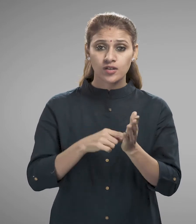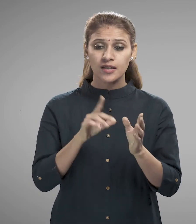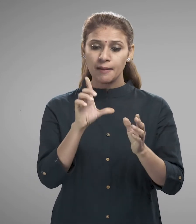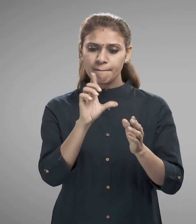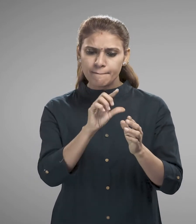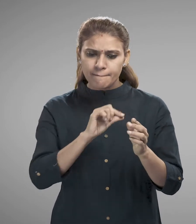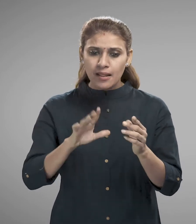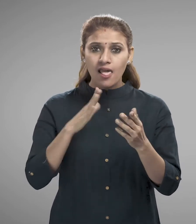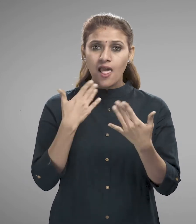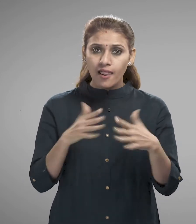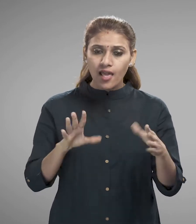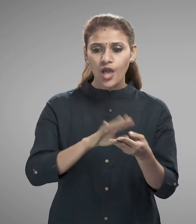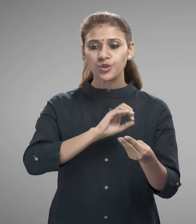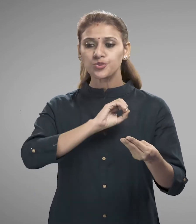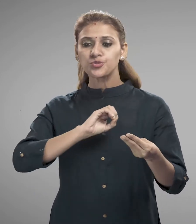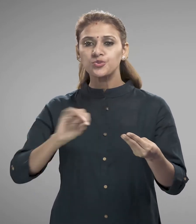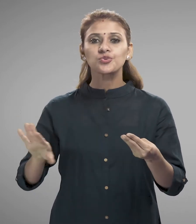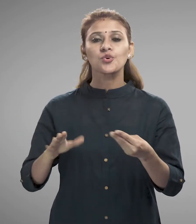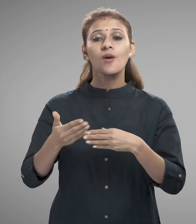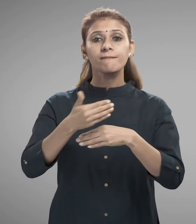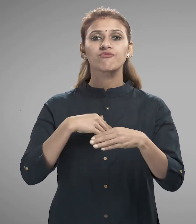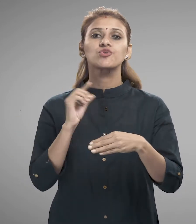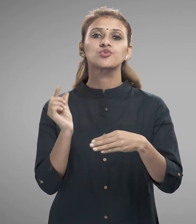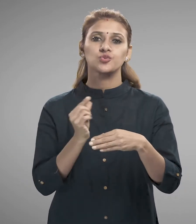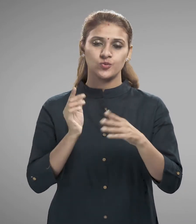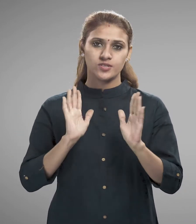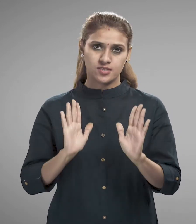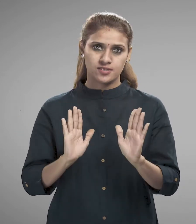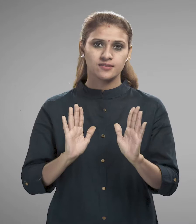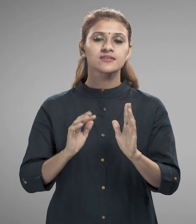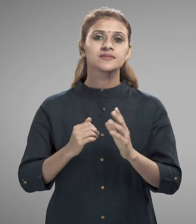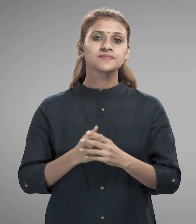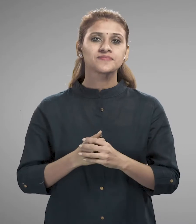इस्तेमाल करने से पहले आपने हुक या अन्य धातु निकाल लिए हैं।